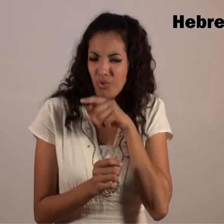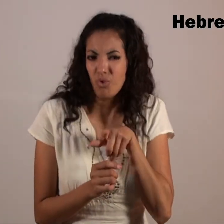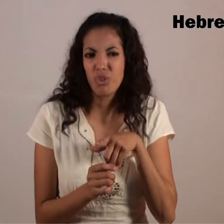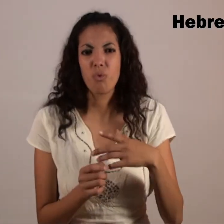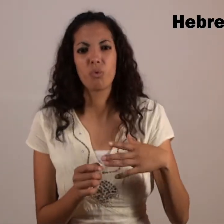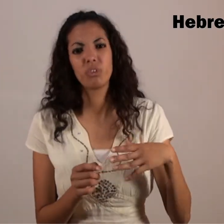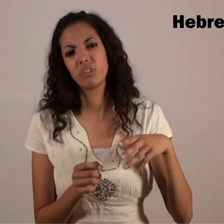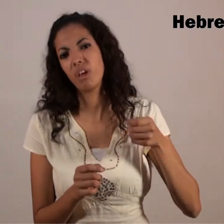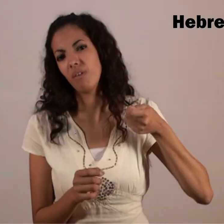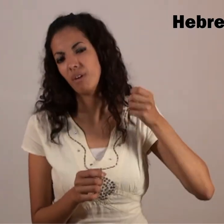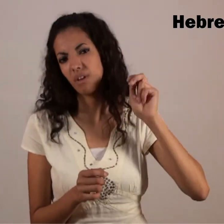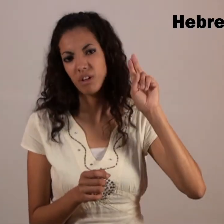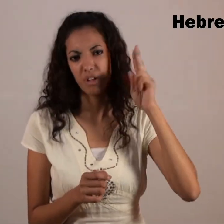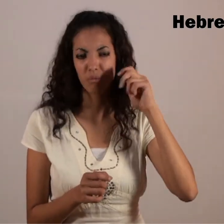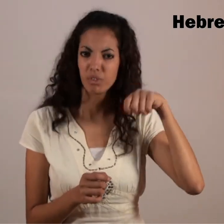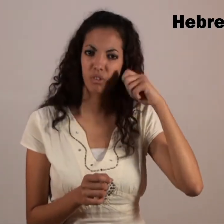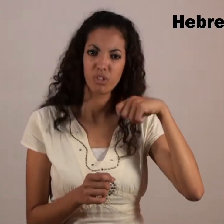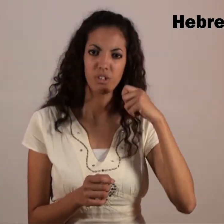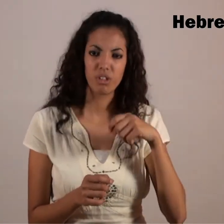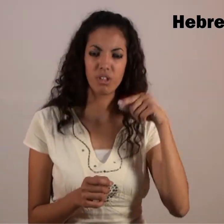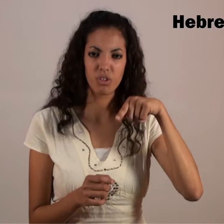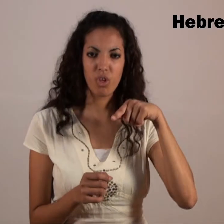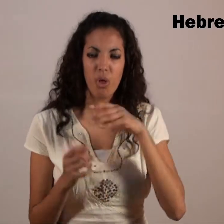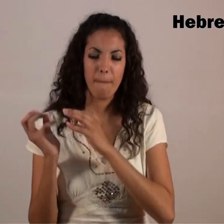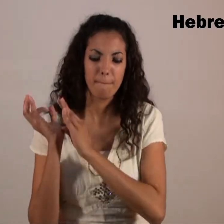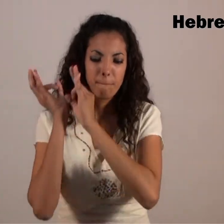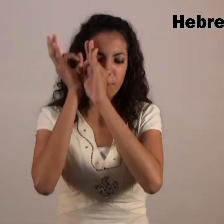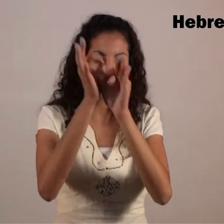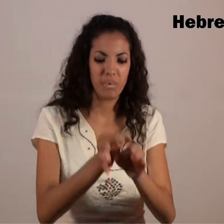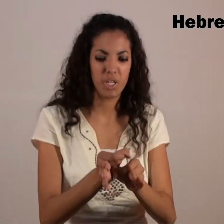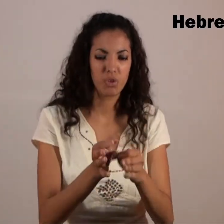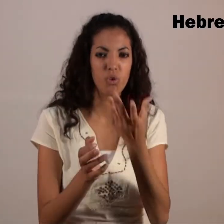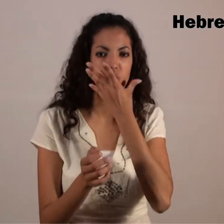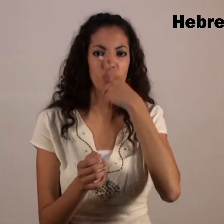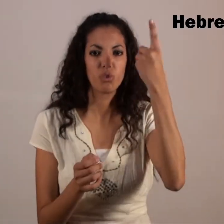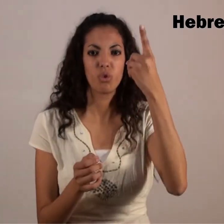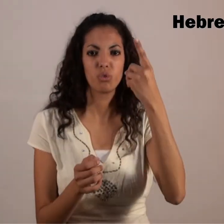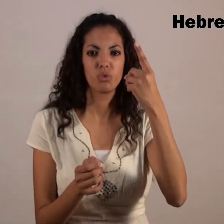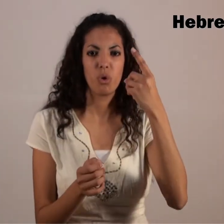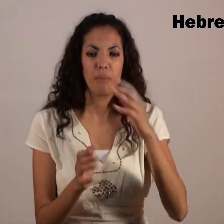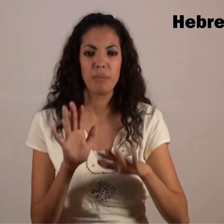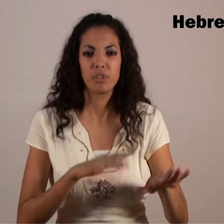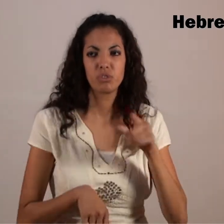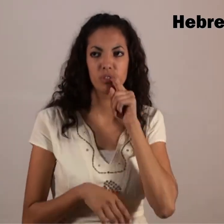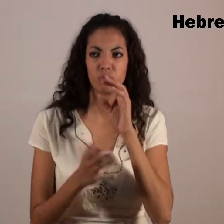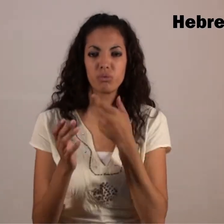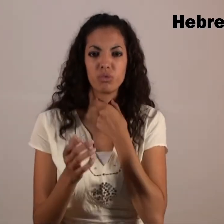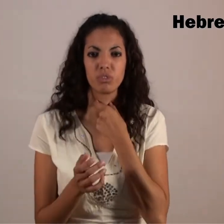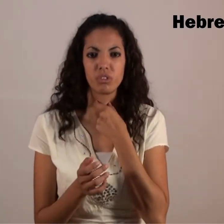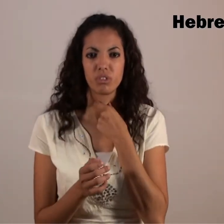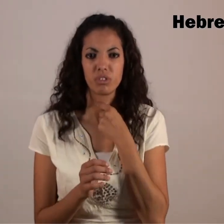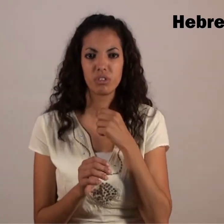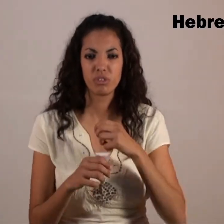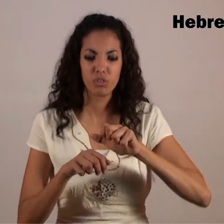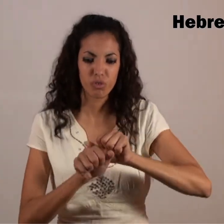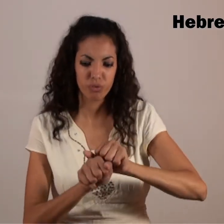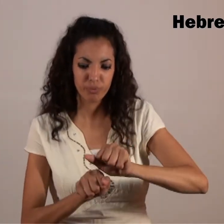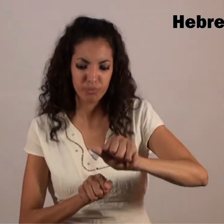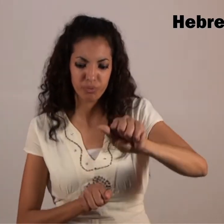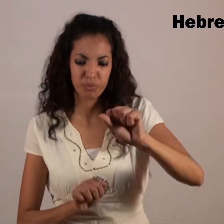he aquí que vengo, oh Dios, para hacer tu voluntad, como en el rollo del libro está escrito de mí. Diciendo